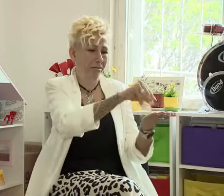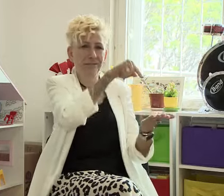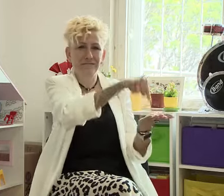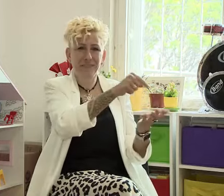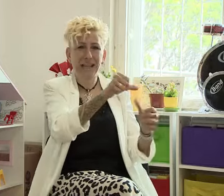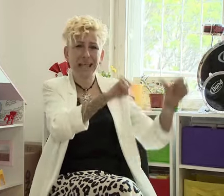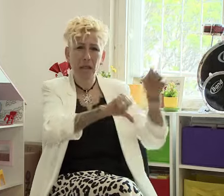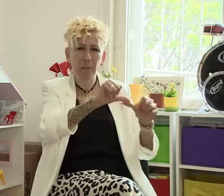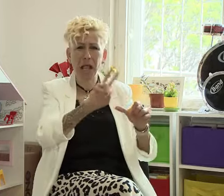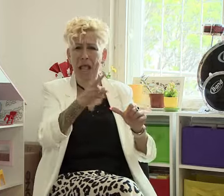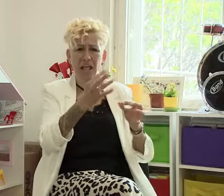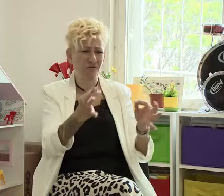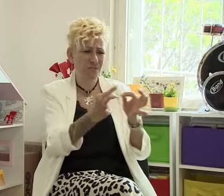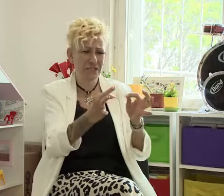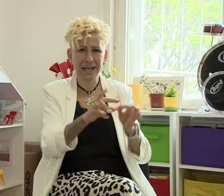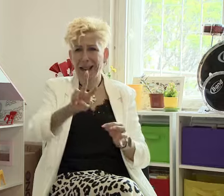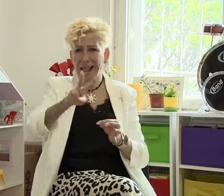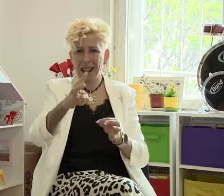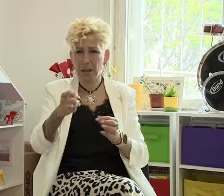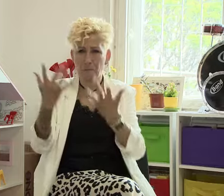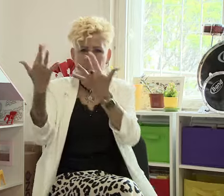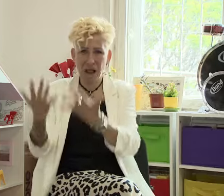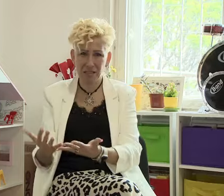както обикновено по физика, математика и така нататък.